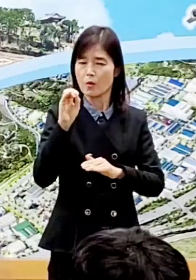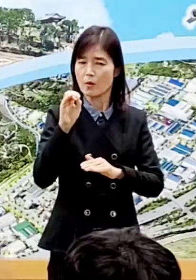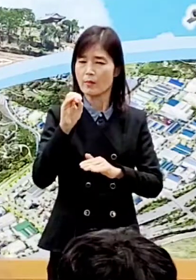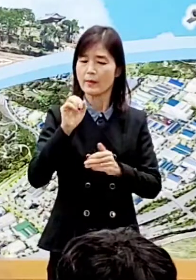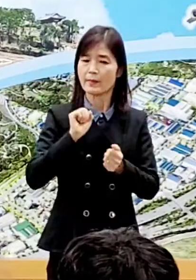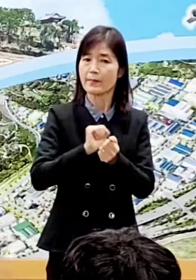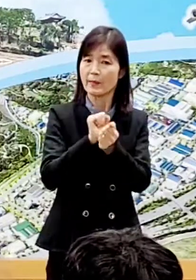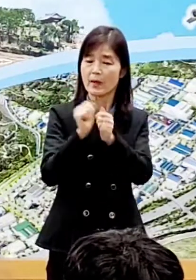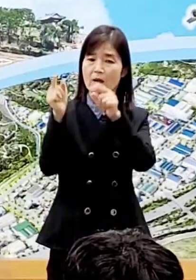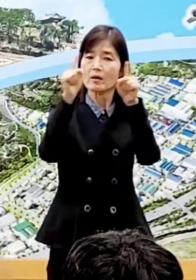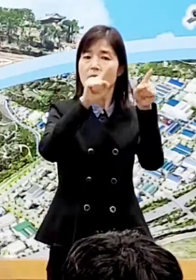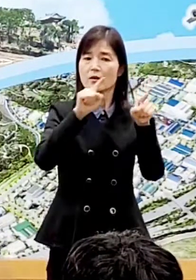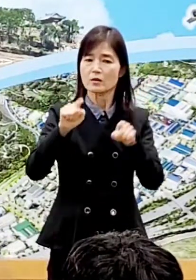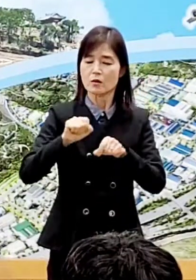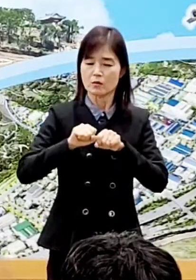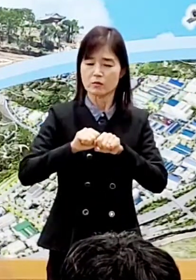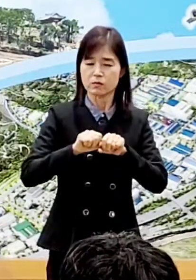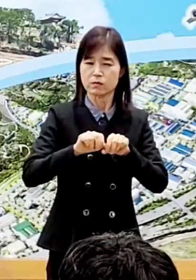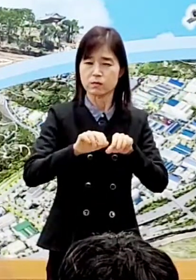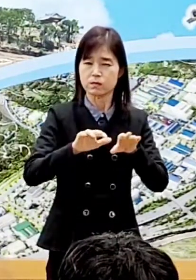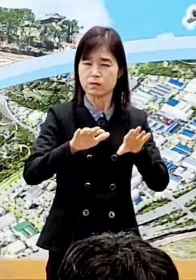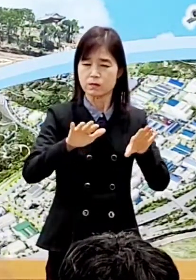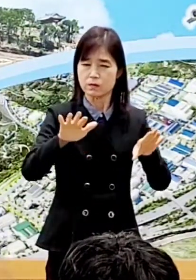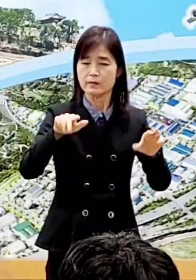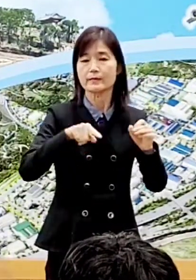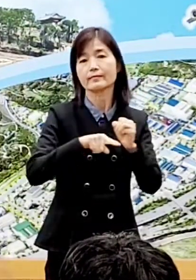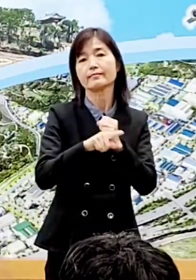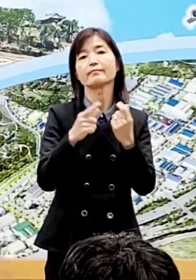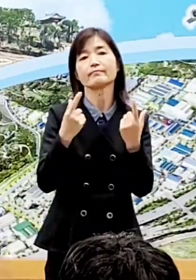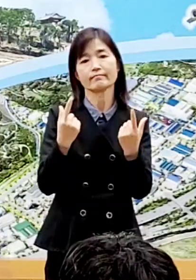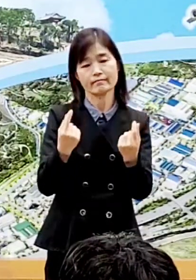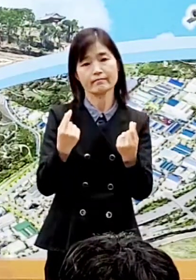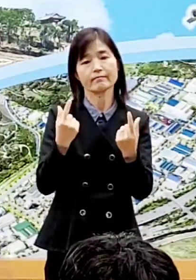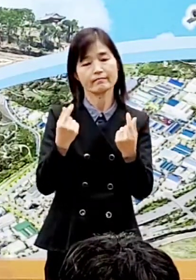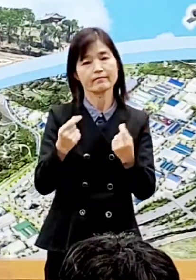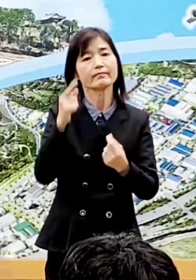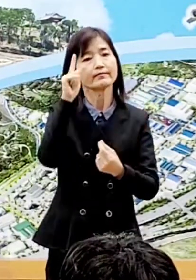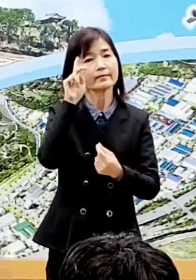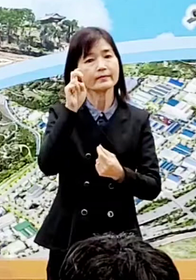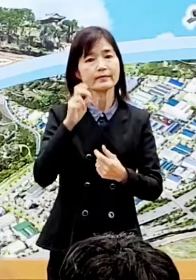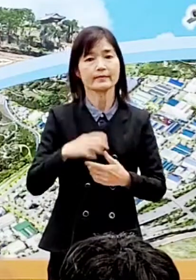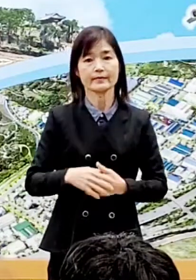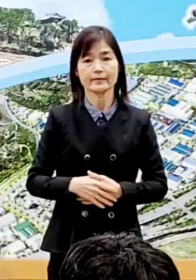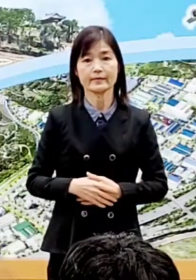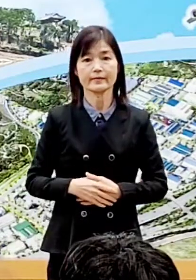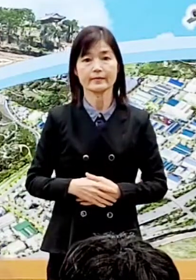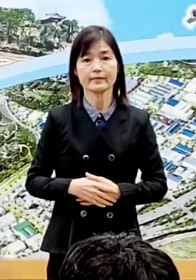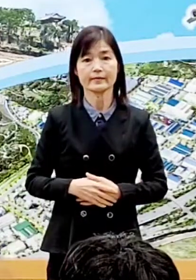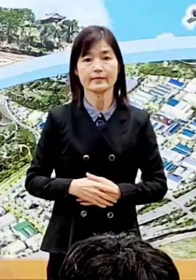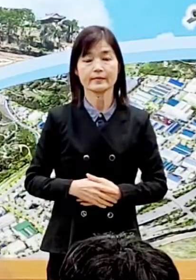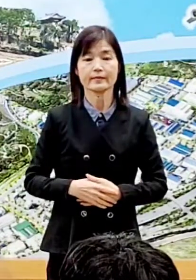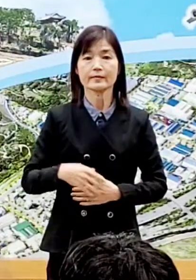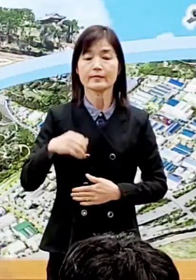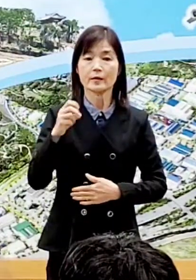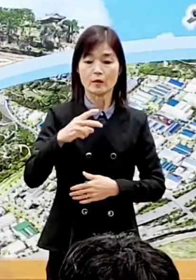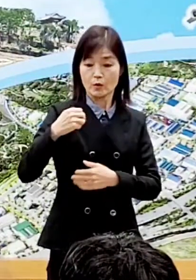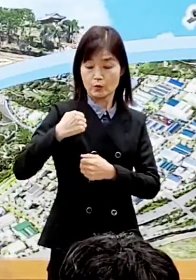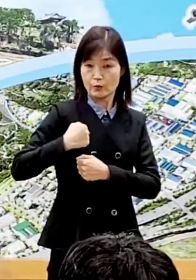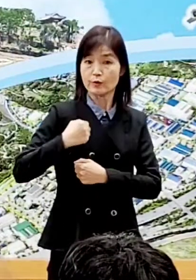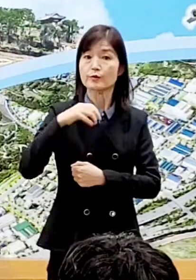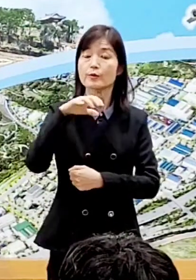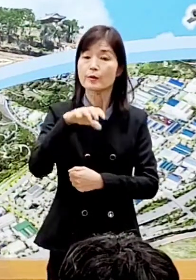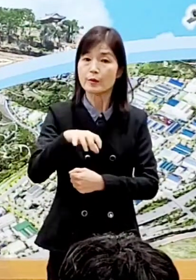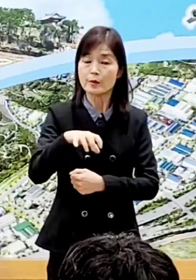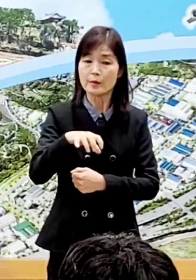감염이 전국적으로 광범위하게 확산되어 있음을 여실히 보여주고 있습니다. 해당